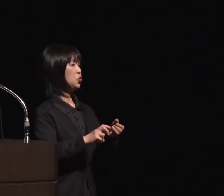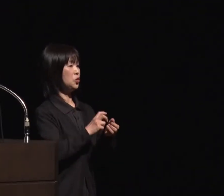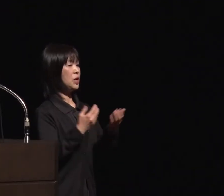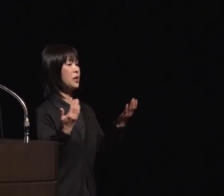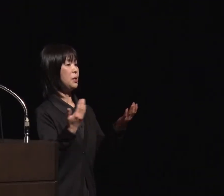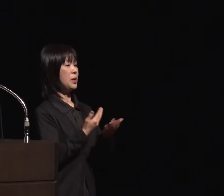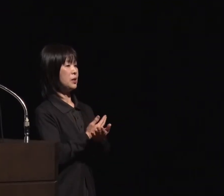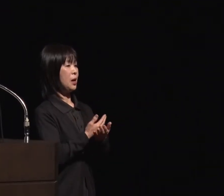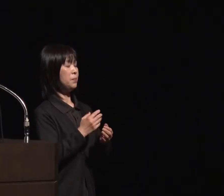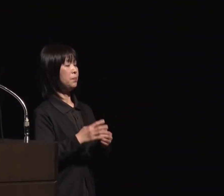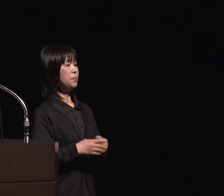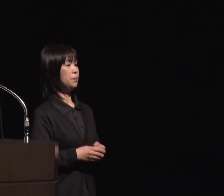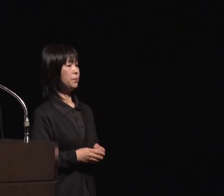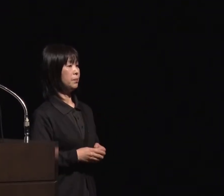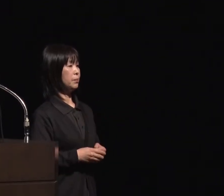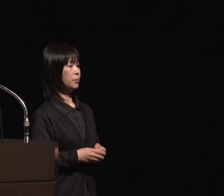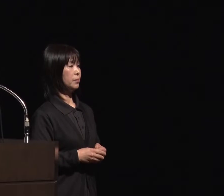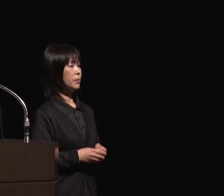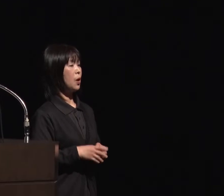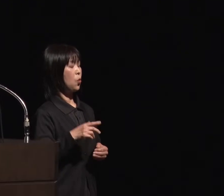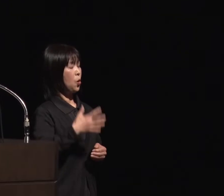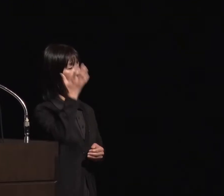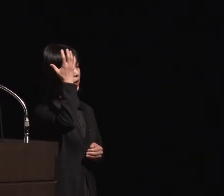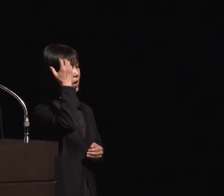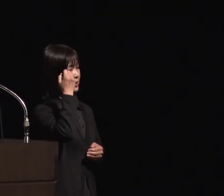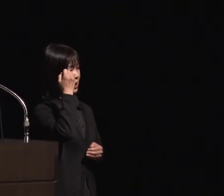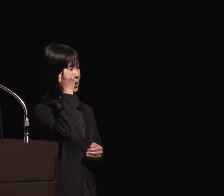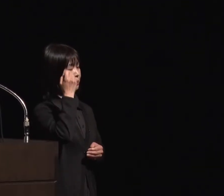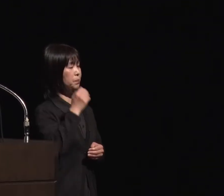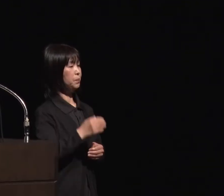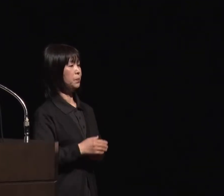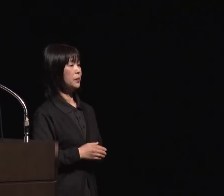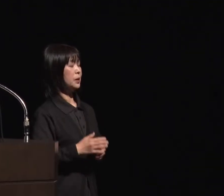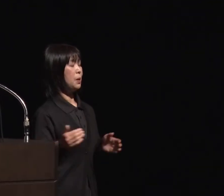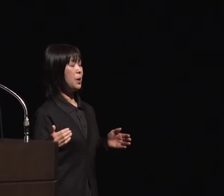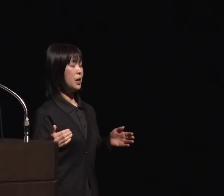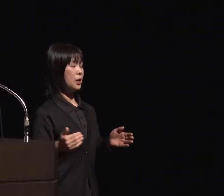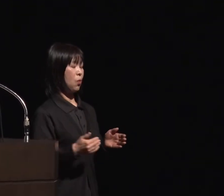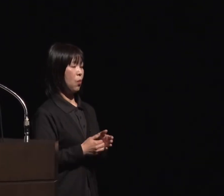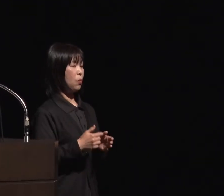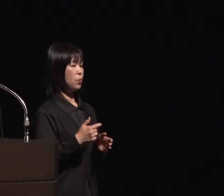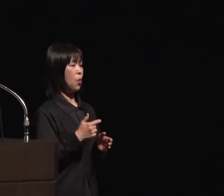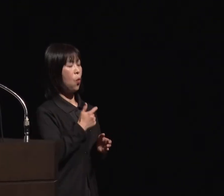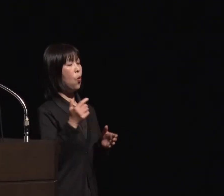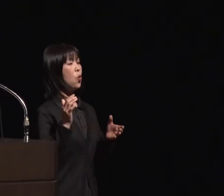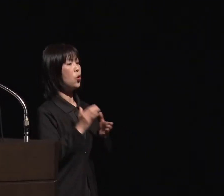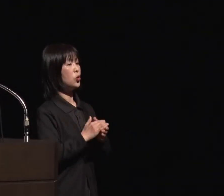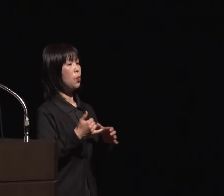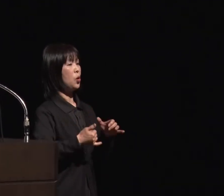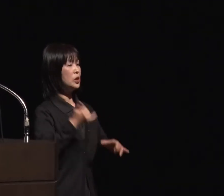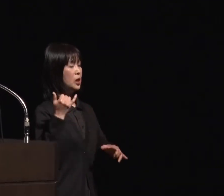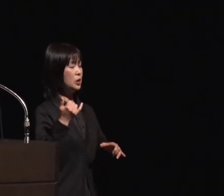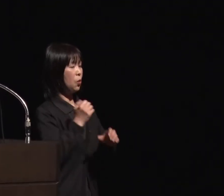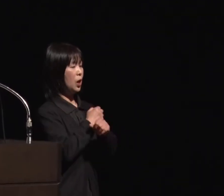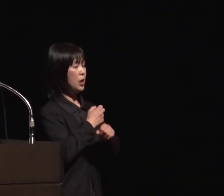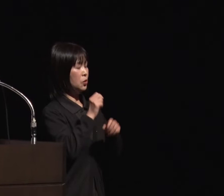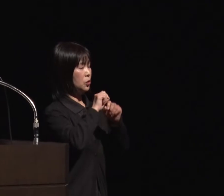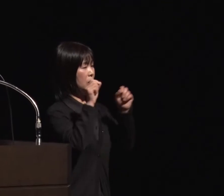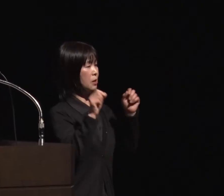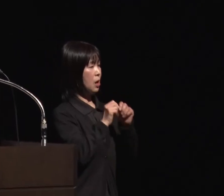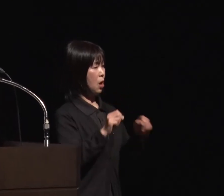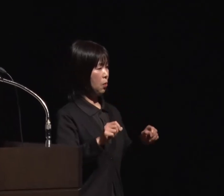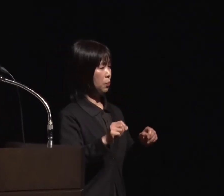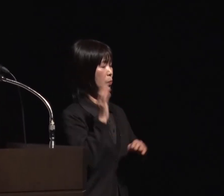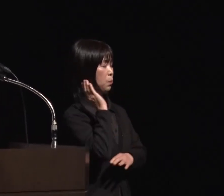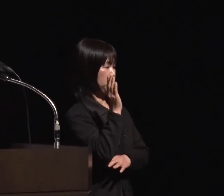。これを記念しまして、これまでの大友氏遺跡の研究成果に関する基調講